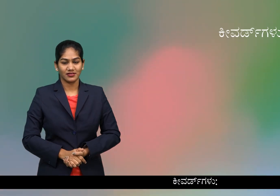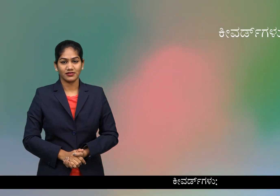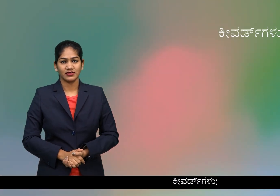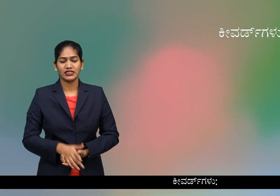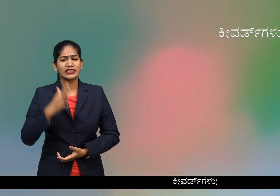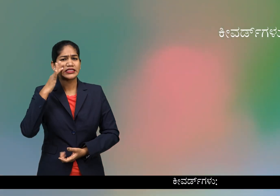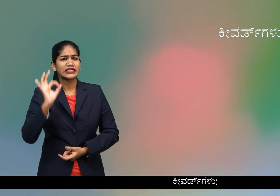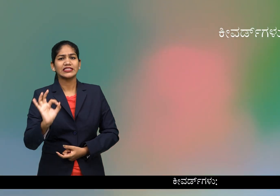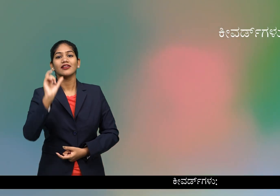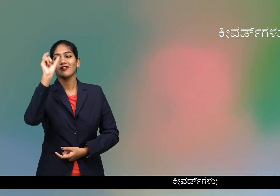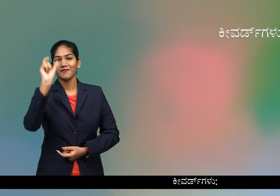ಪ್ರಮುಖ ಪದಗಳು: